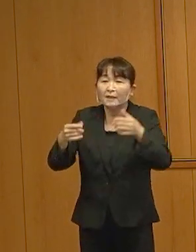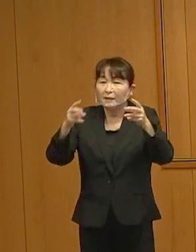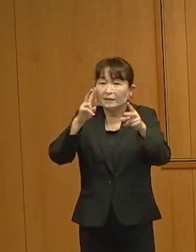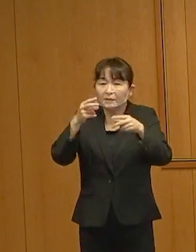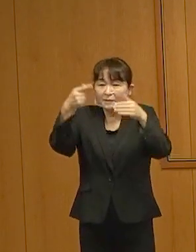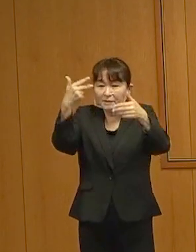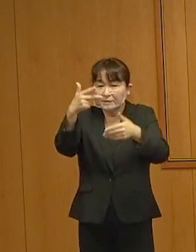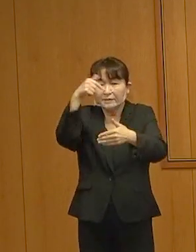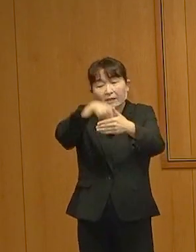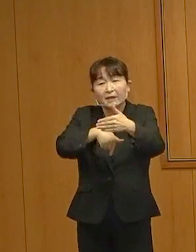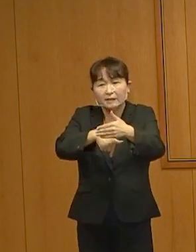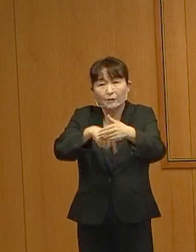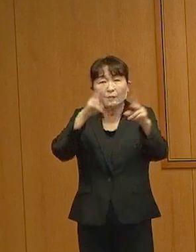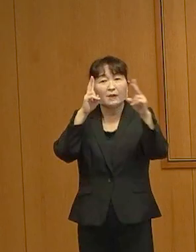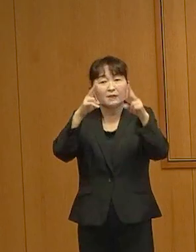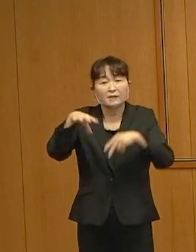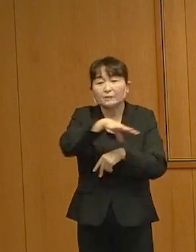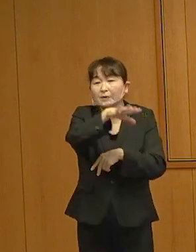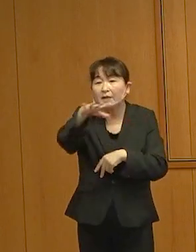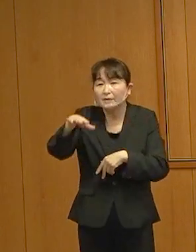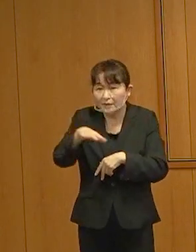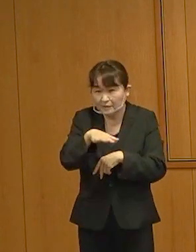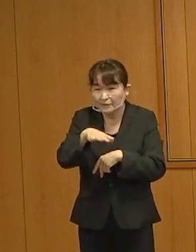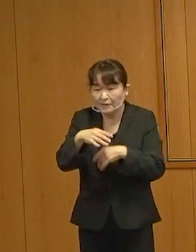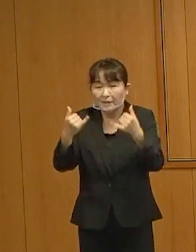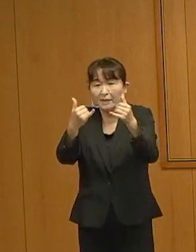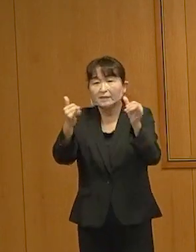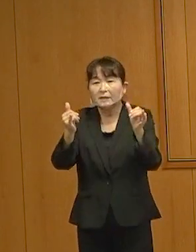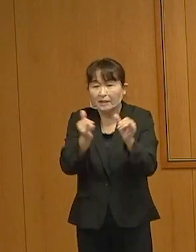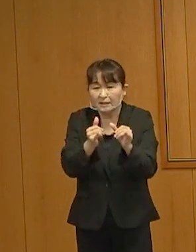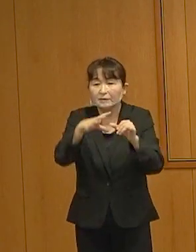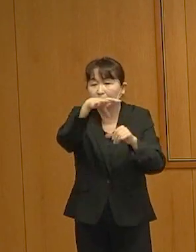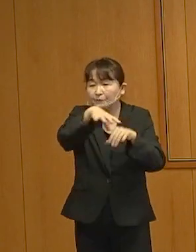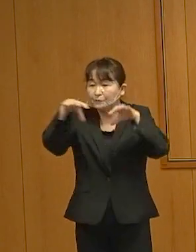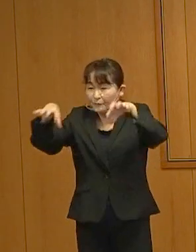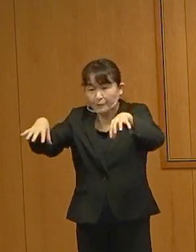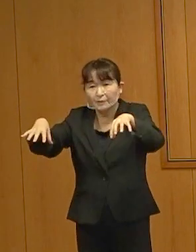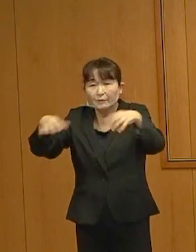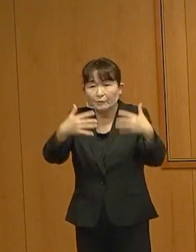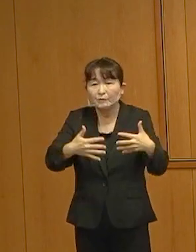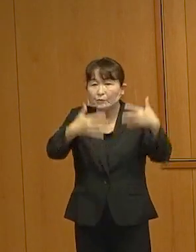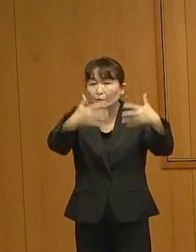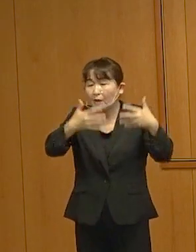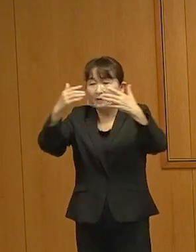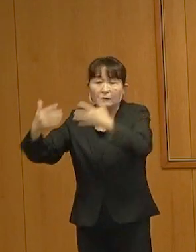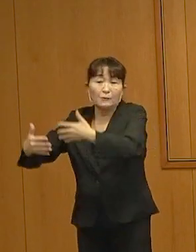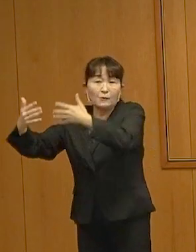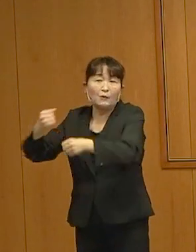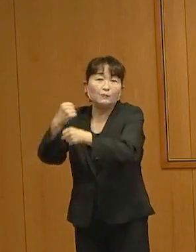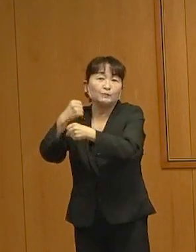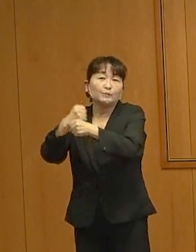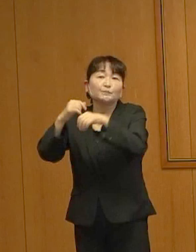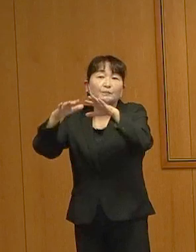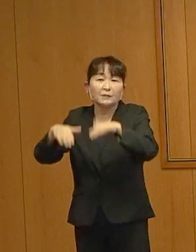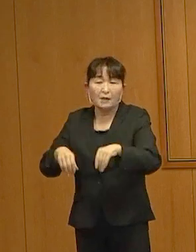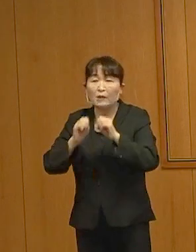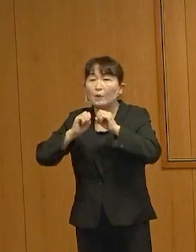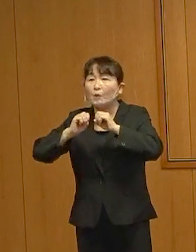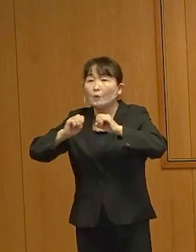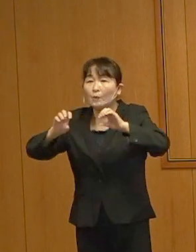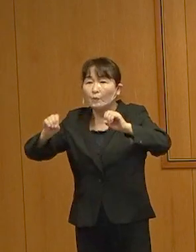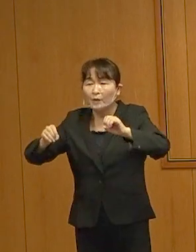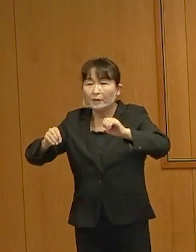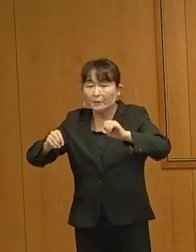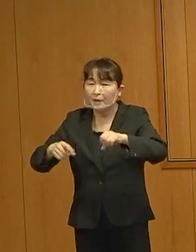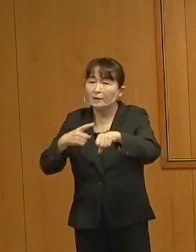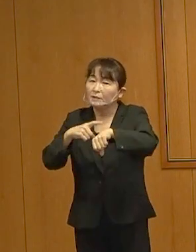代の方にご協力をいただいた社会人編を作成をいたしました。いずれも放映時間は15秒